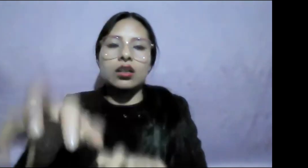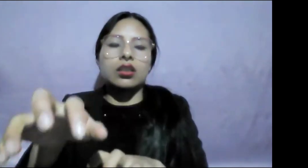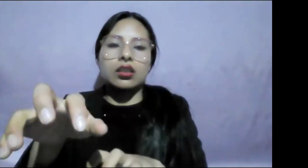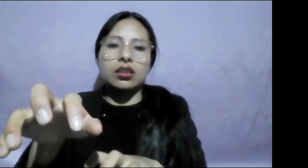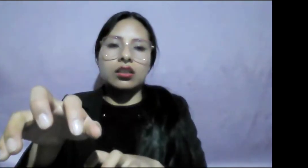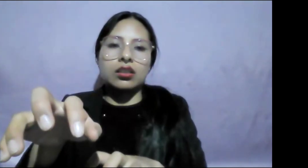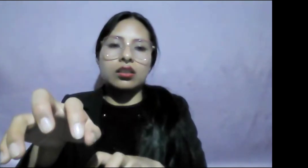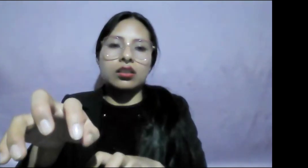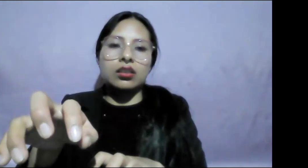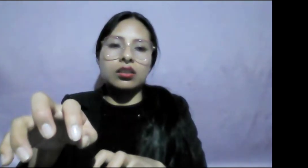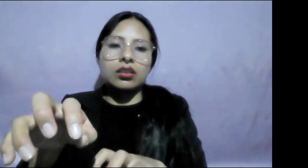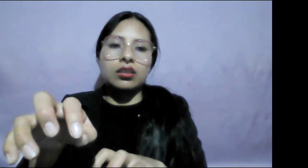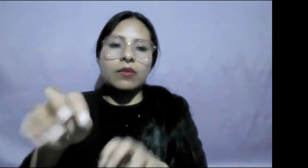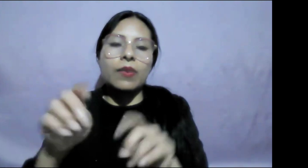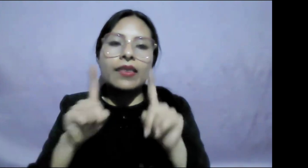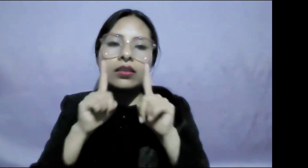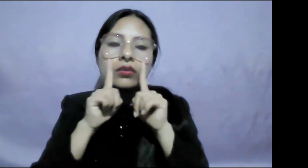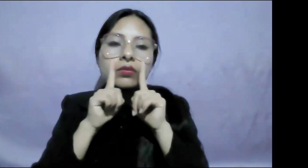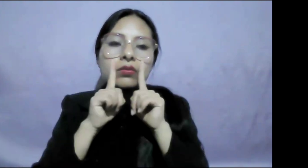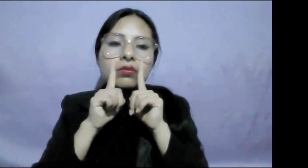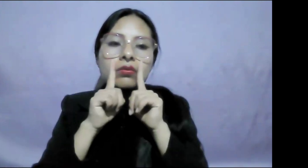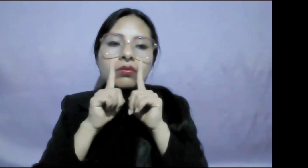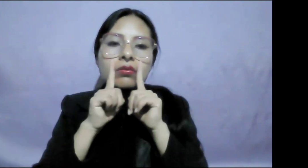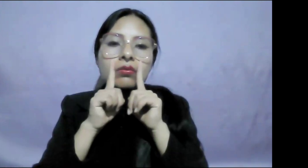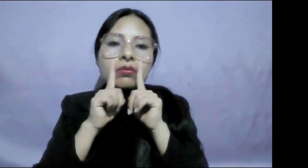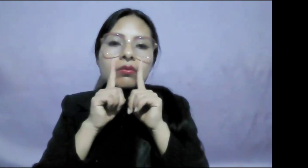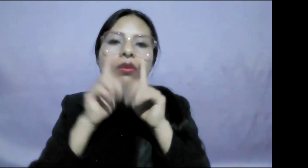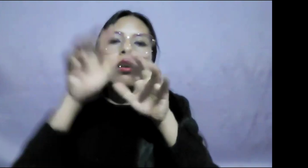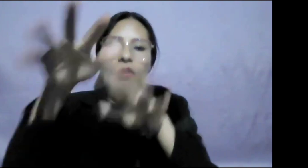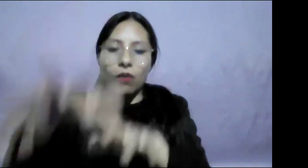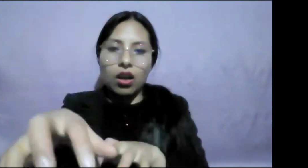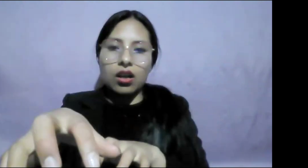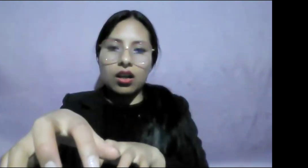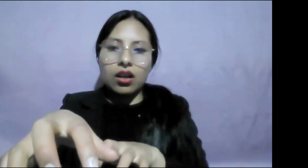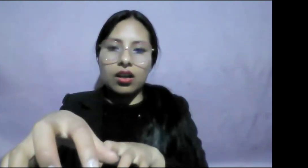antigua y garras Ahí